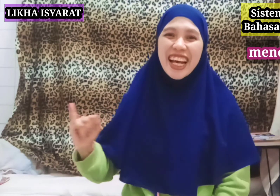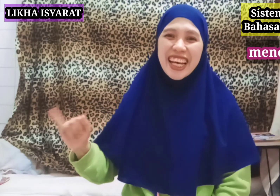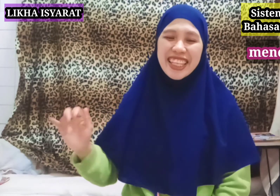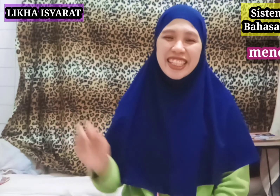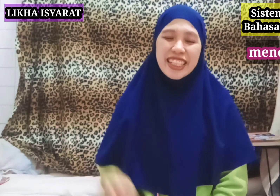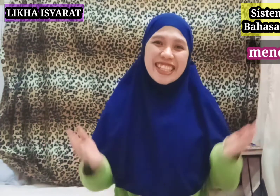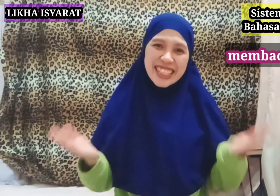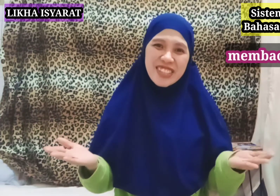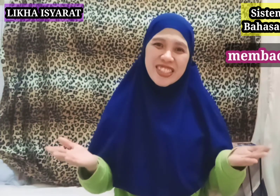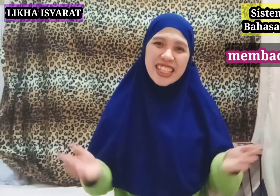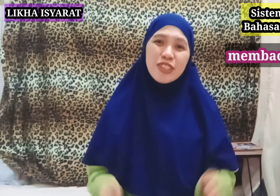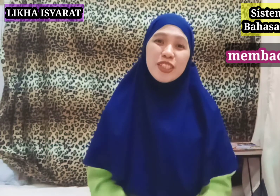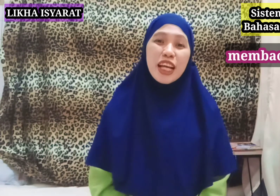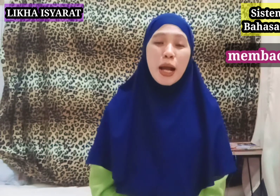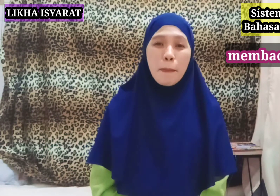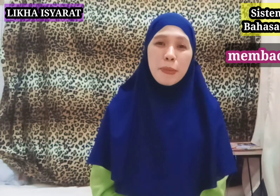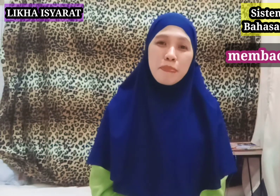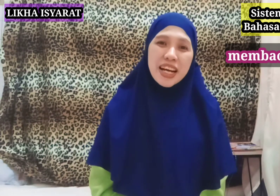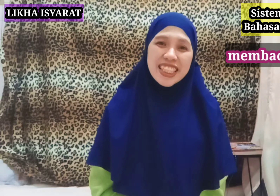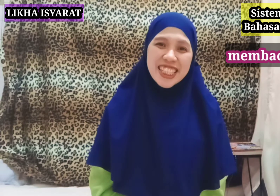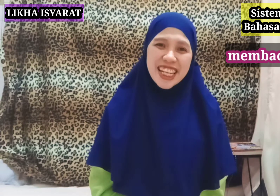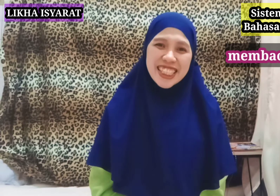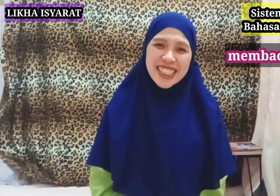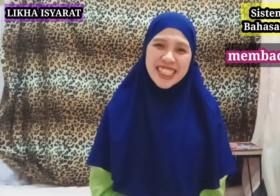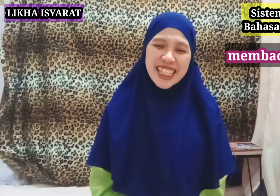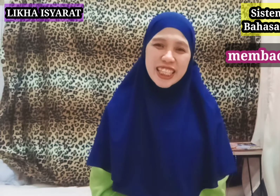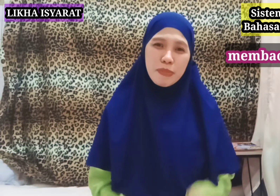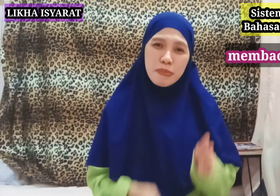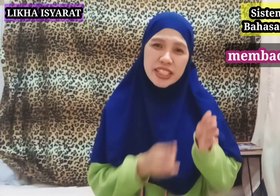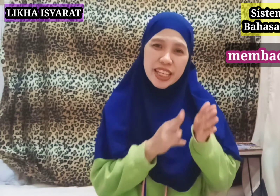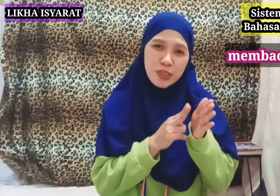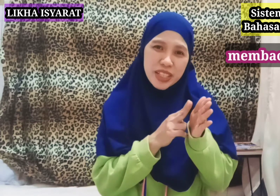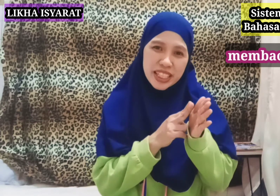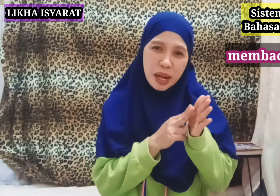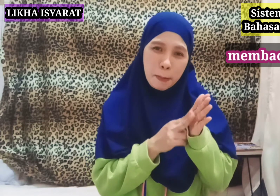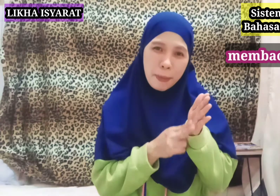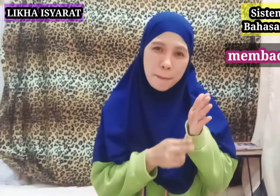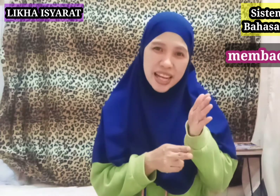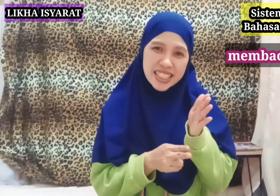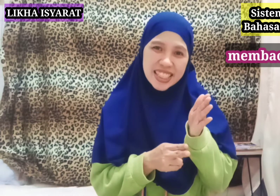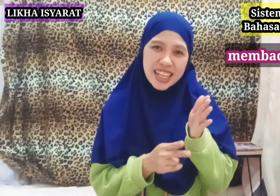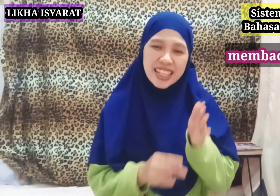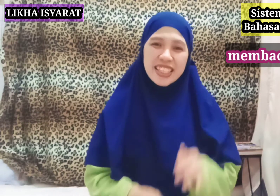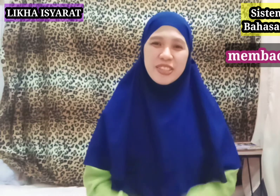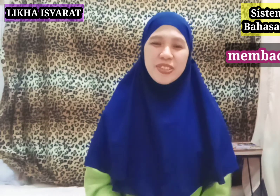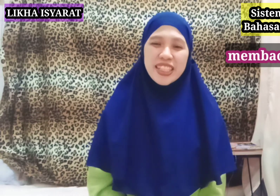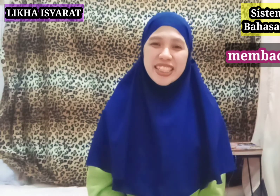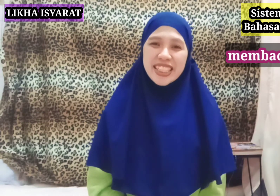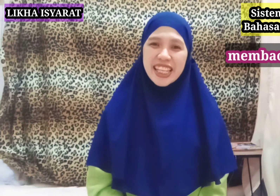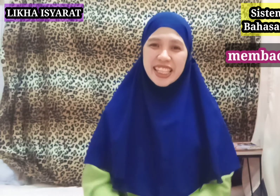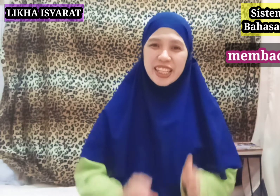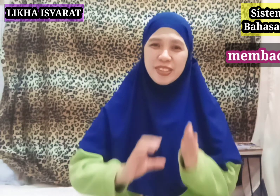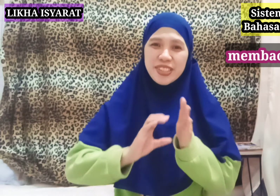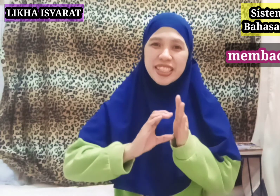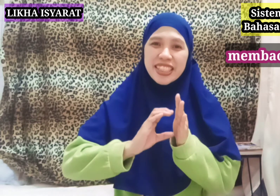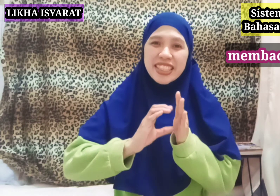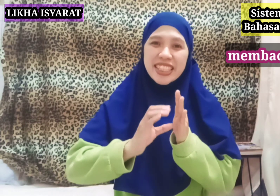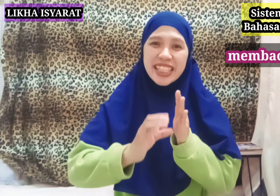mencintai. Terus selanjutnya membaca cerita. Membaca itu begini ya, membaca gitu. Cerita itu